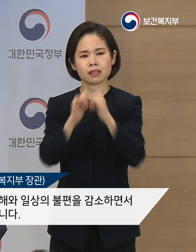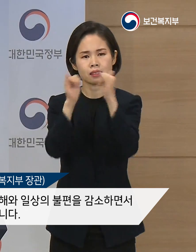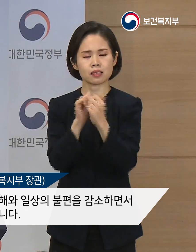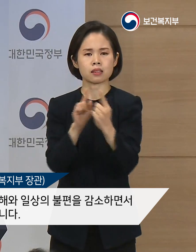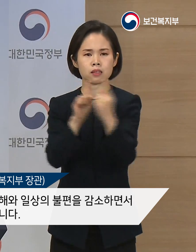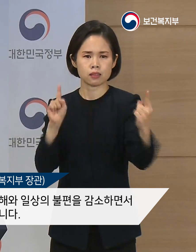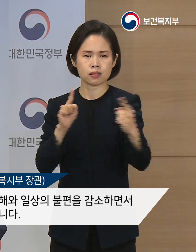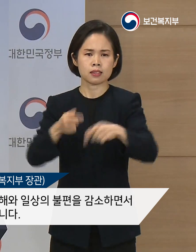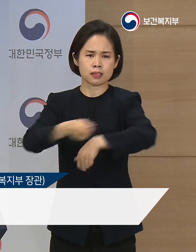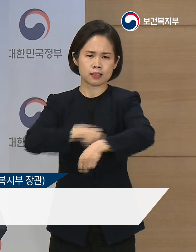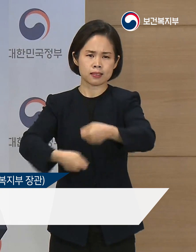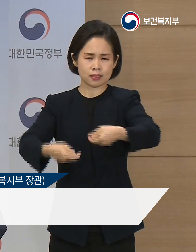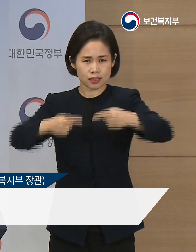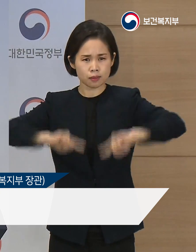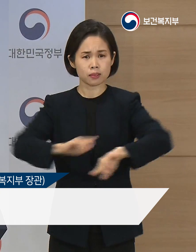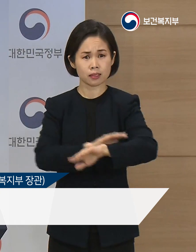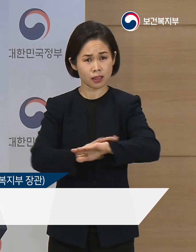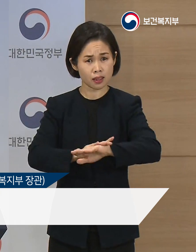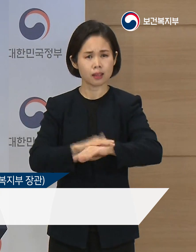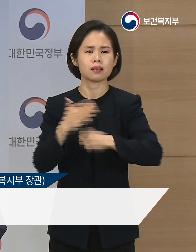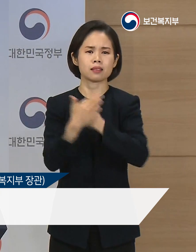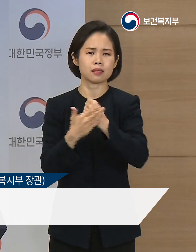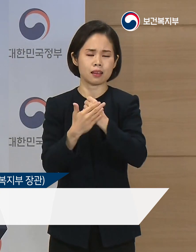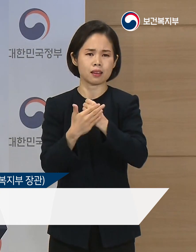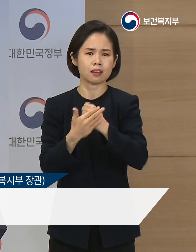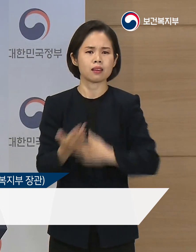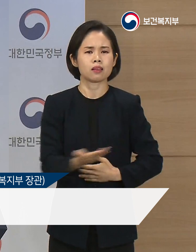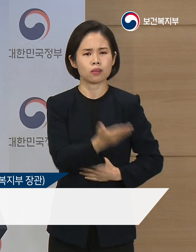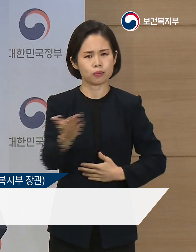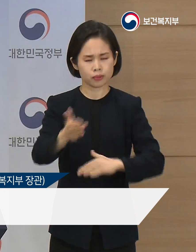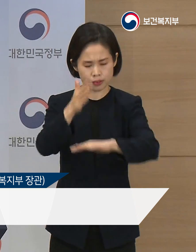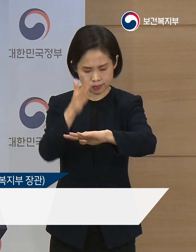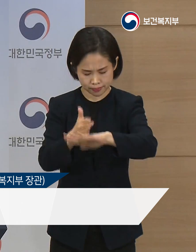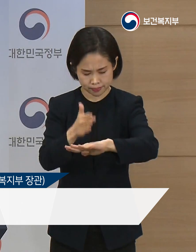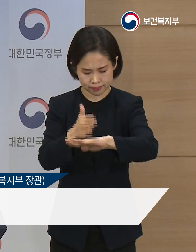주신 결과입니다. 깊은 감사의 말씀을 드립니다.